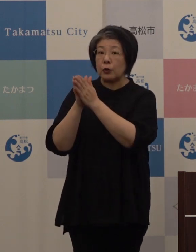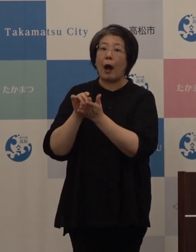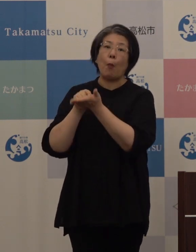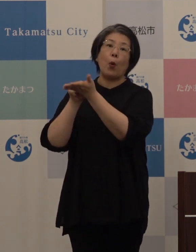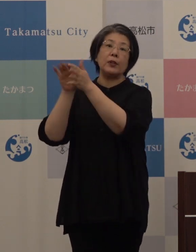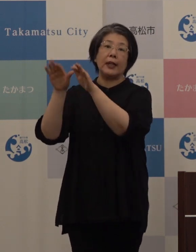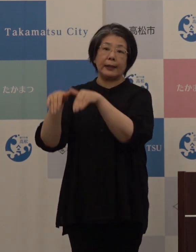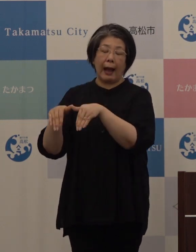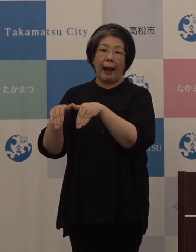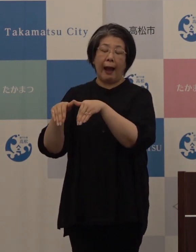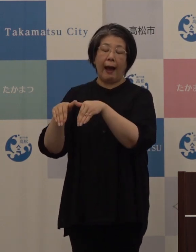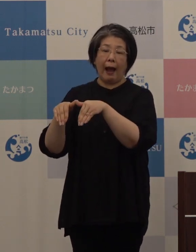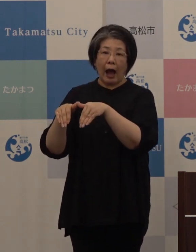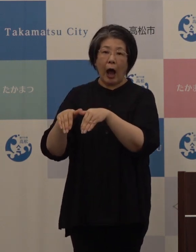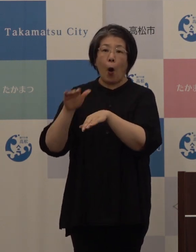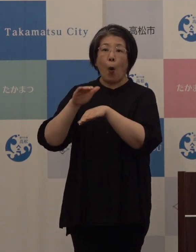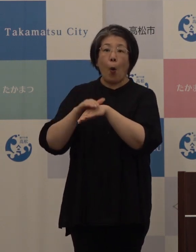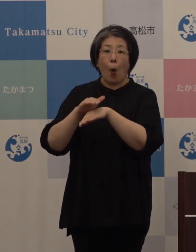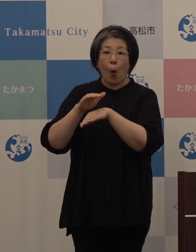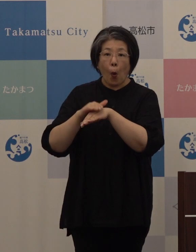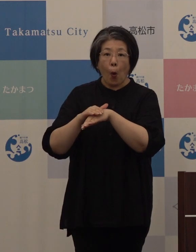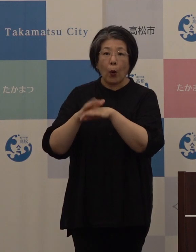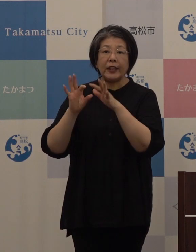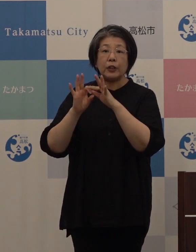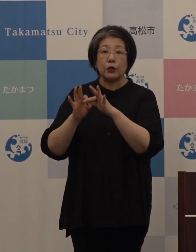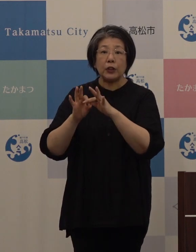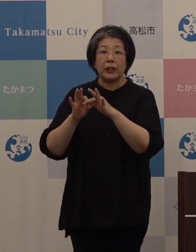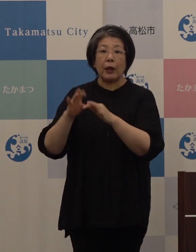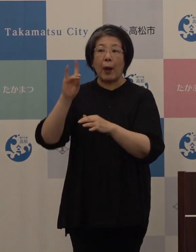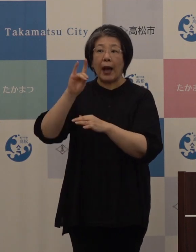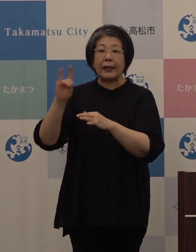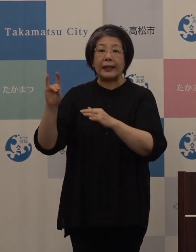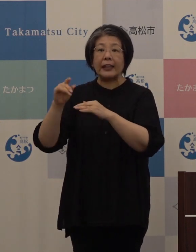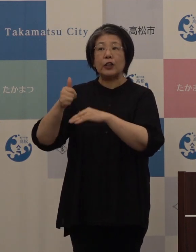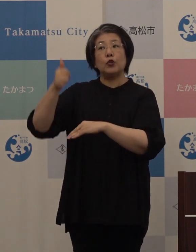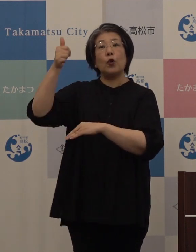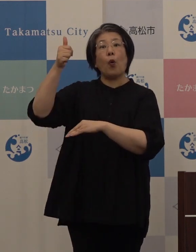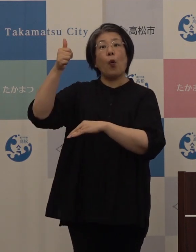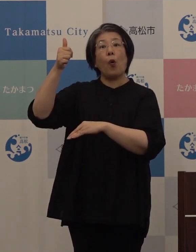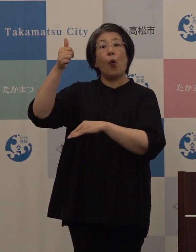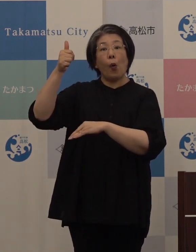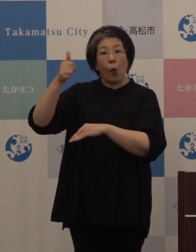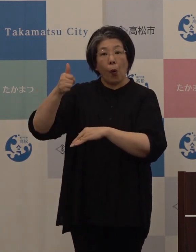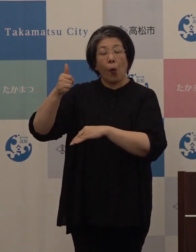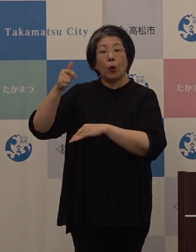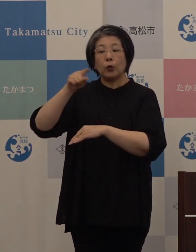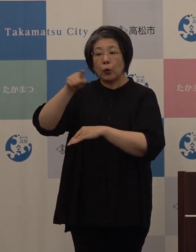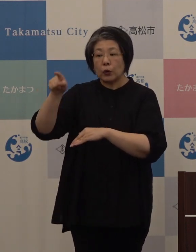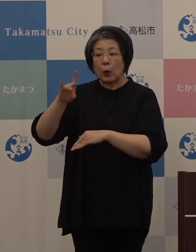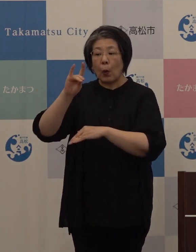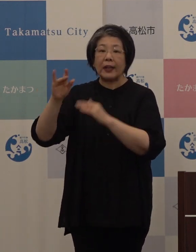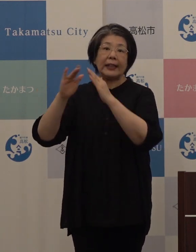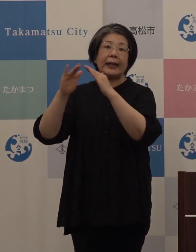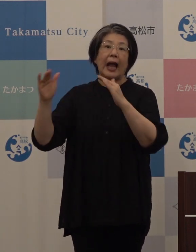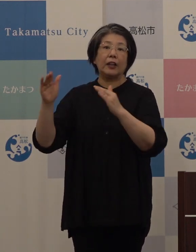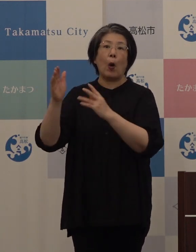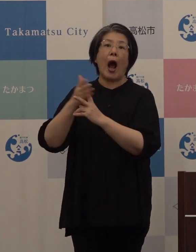というのはあくまで議長を筆頭とした議会の判断であるというふうに思っております。